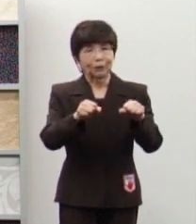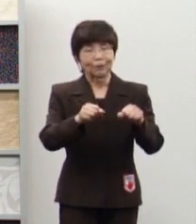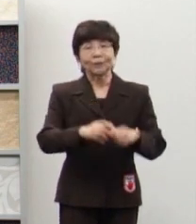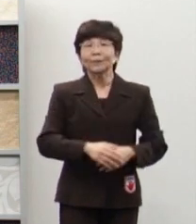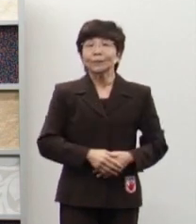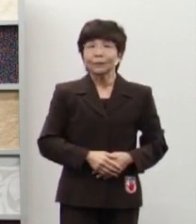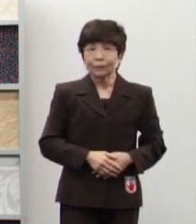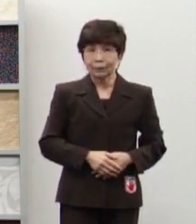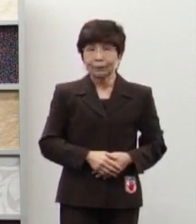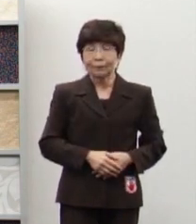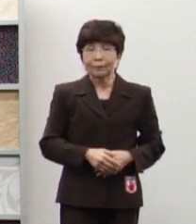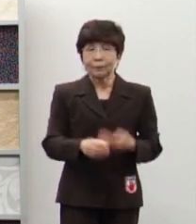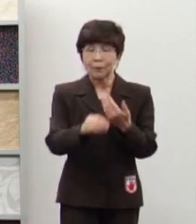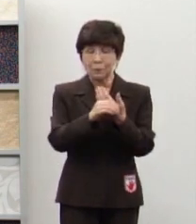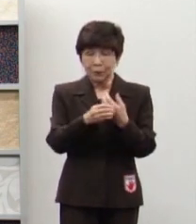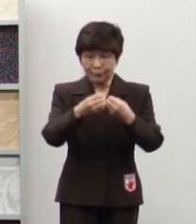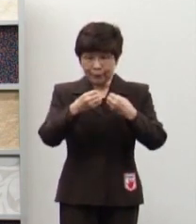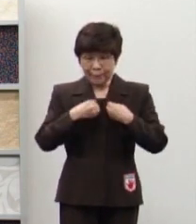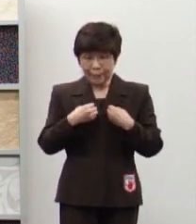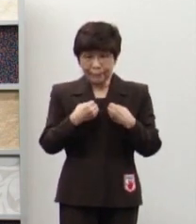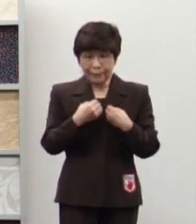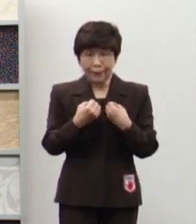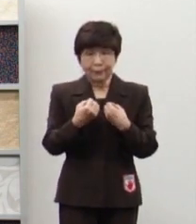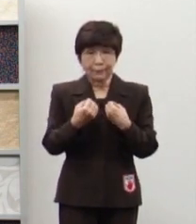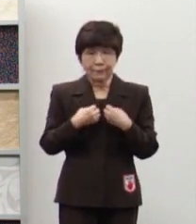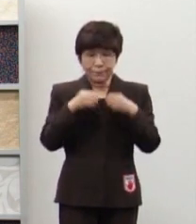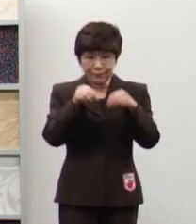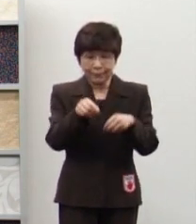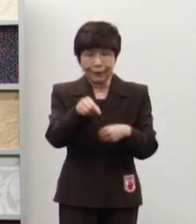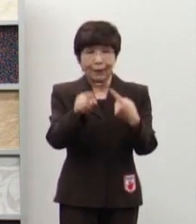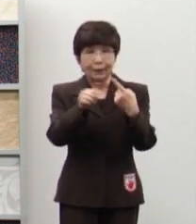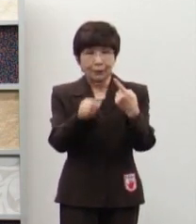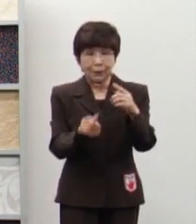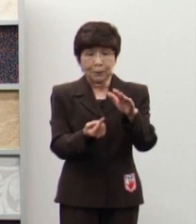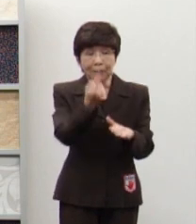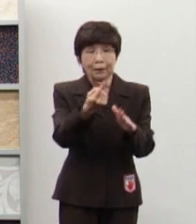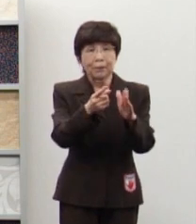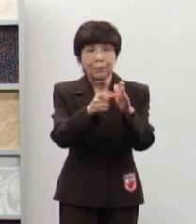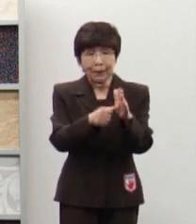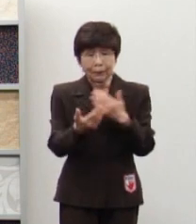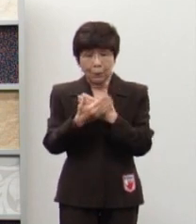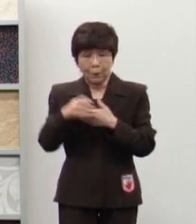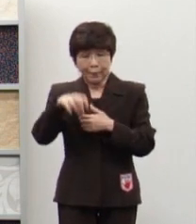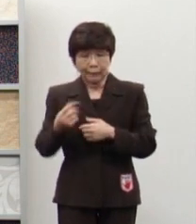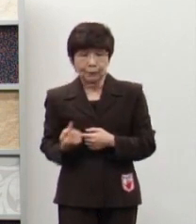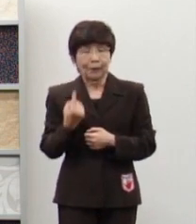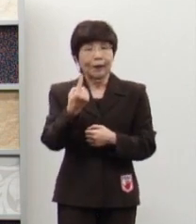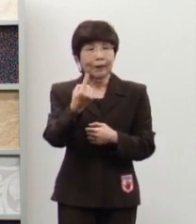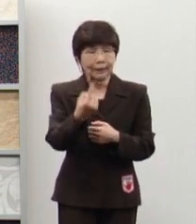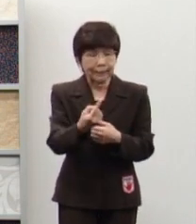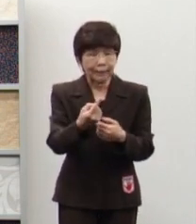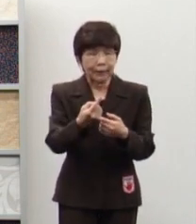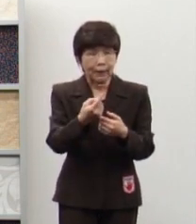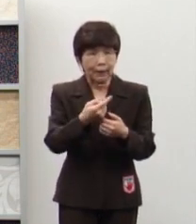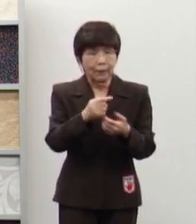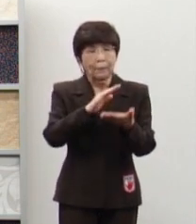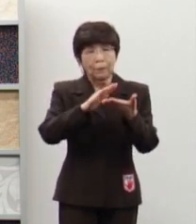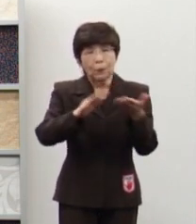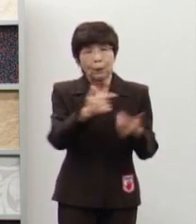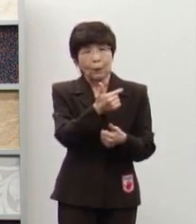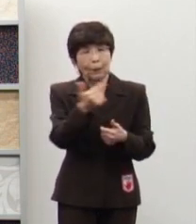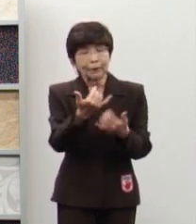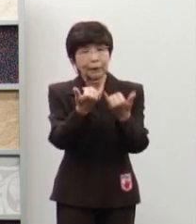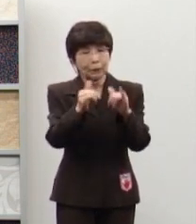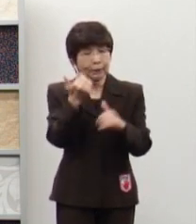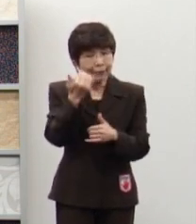これらの施設で感染者が1人でも発生した場合には保健所が迅速に濃厚接触者を特定し行